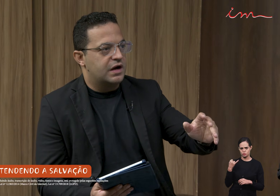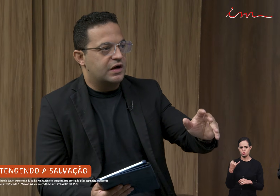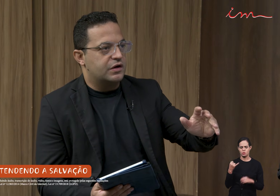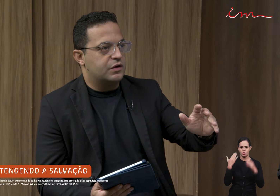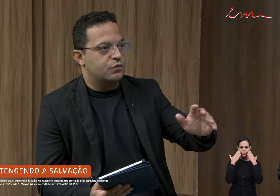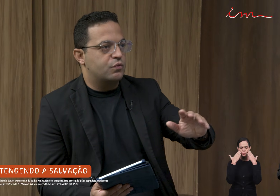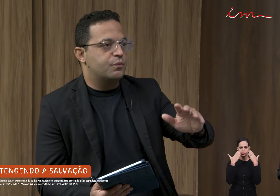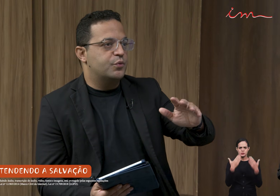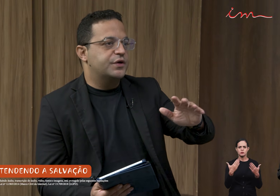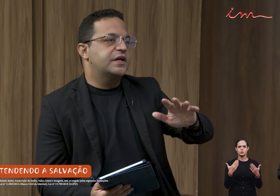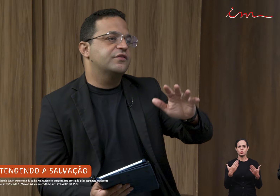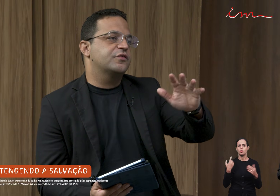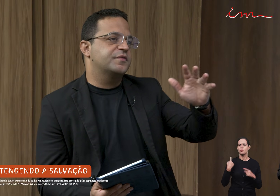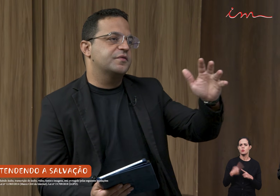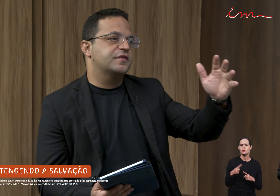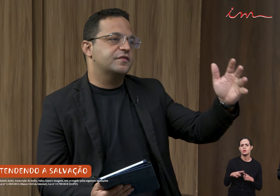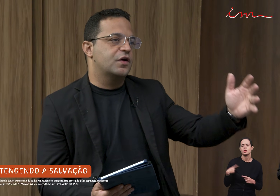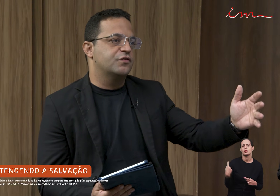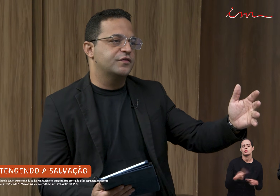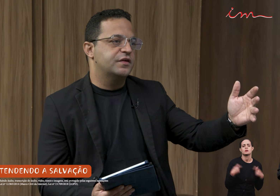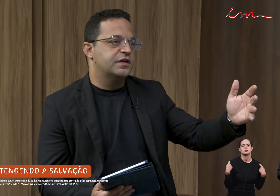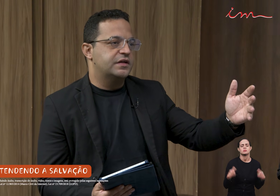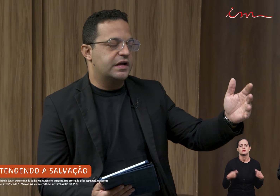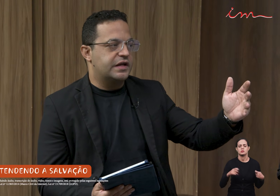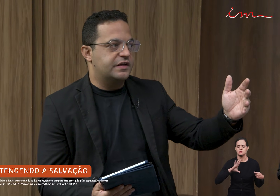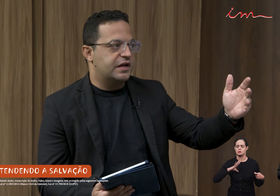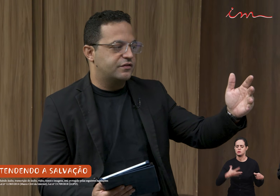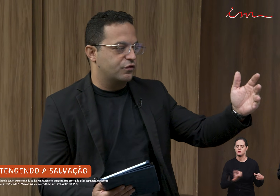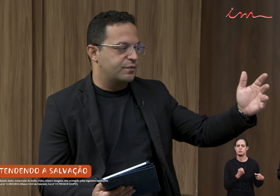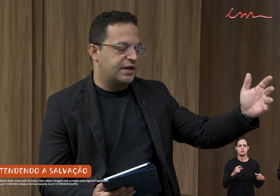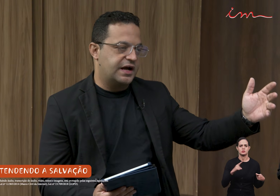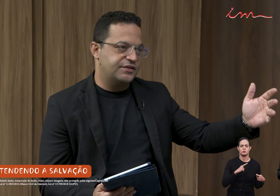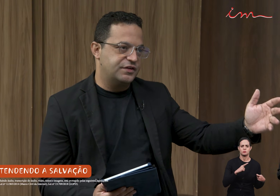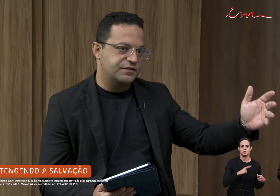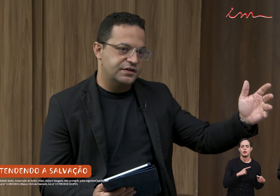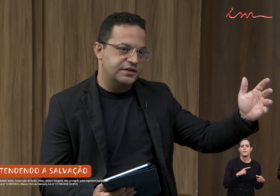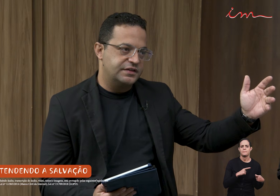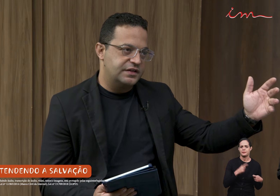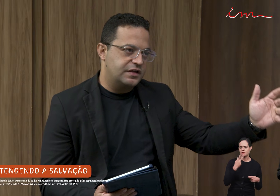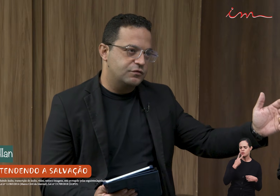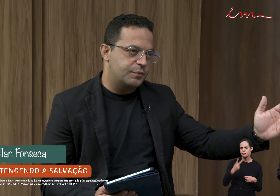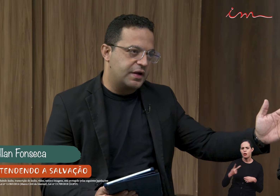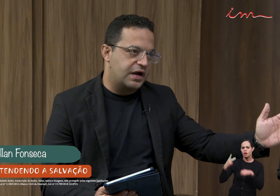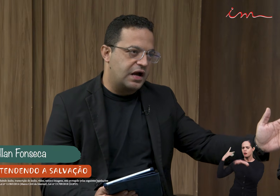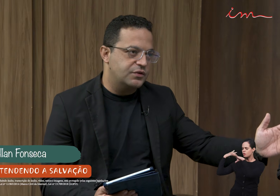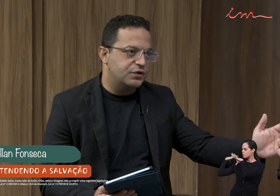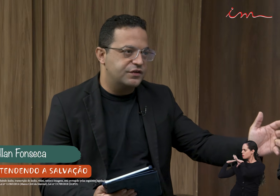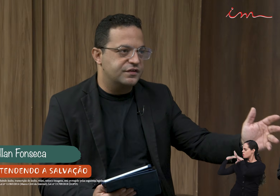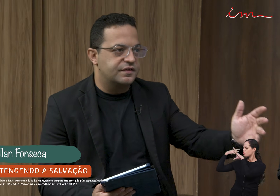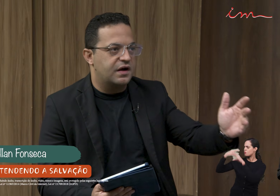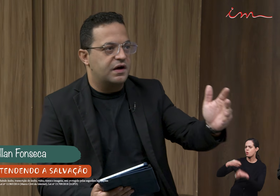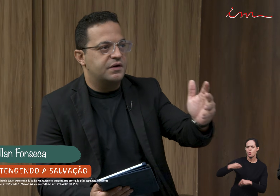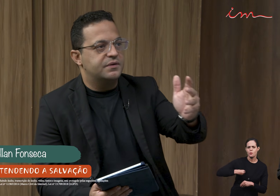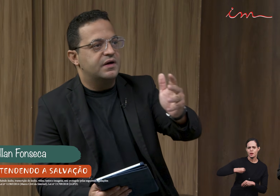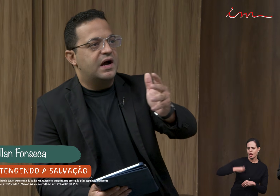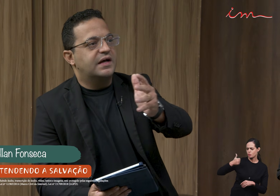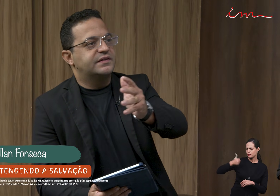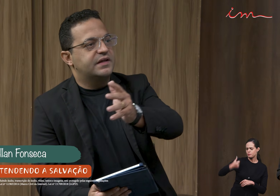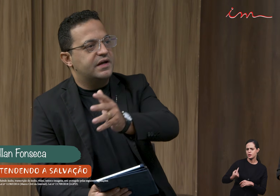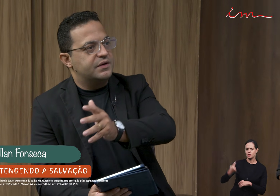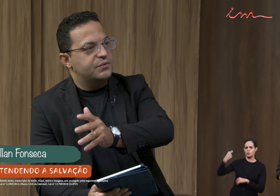apresentou o porquê que nós precisamos ser salvos. E aí ele trouxe uma narrativa desde o pecado